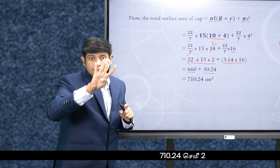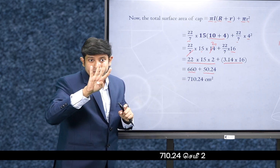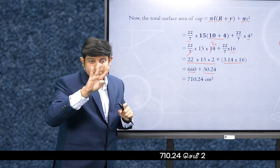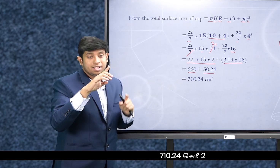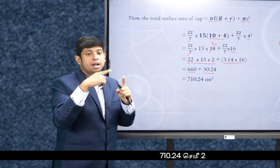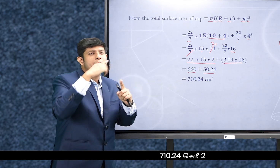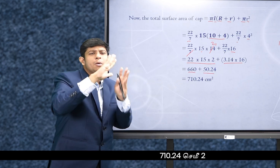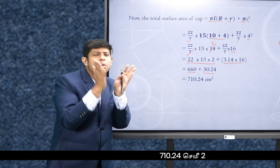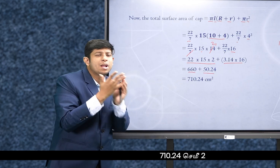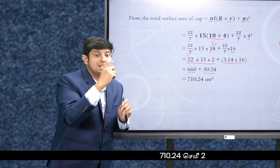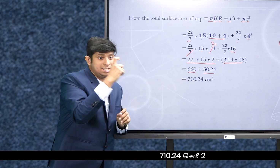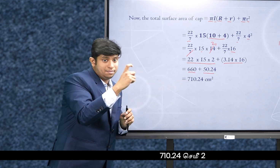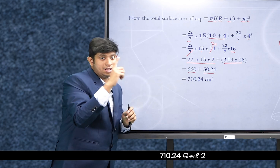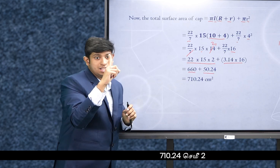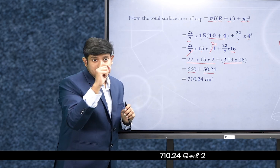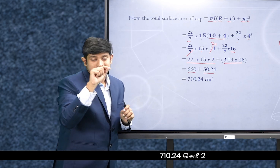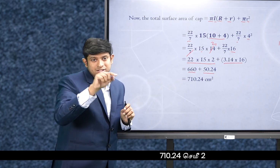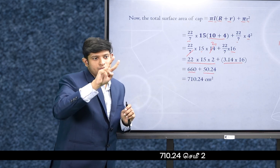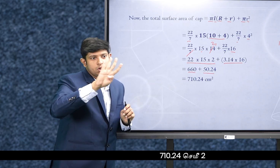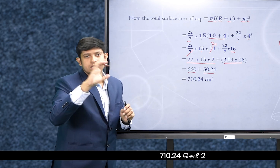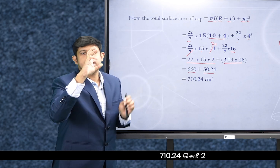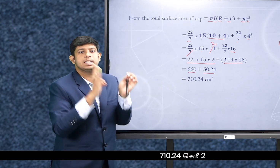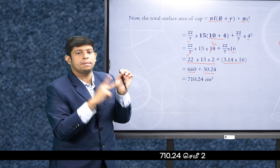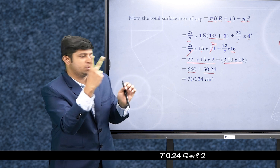710.24 சென்டிமீட்டர் மேலிலக்கு 2.